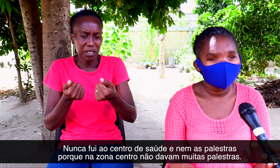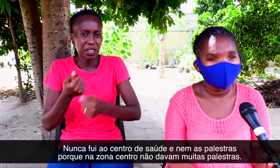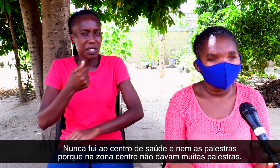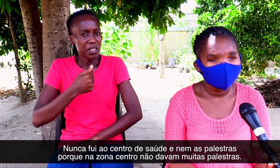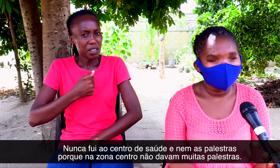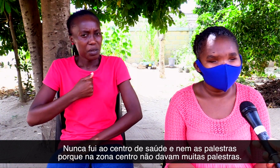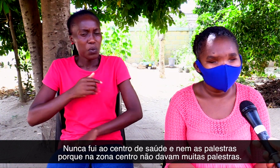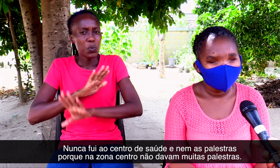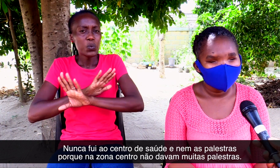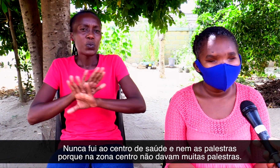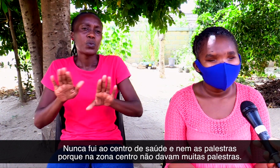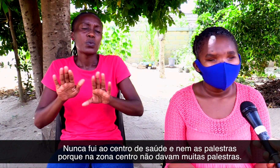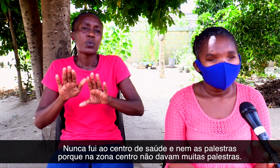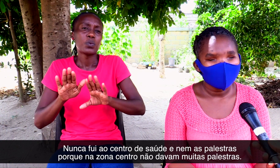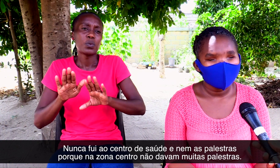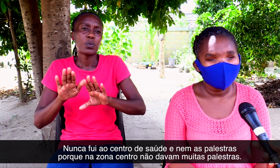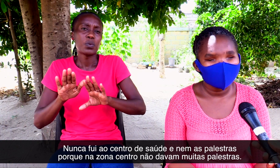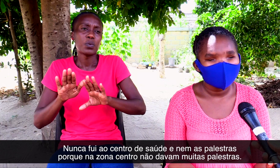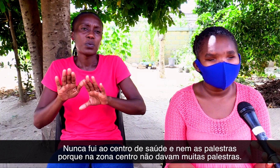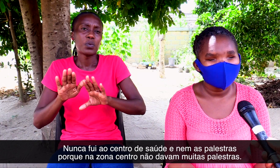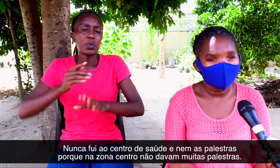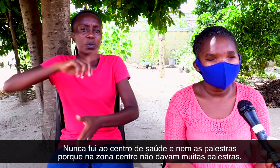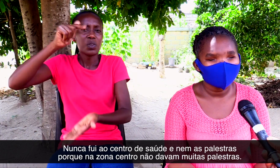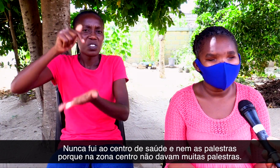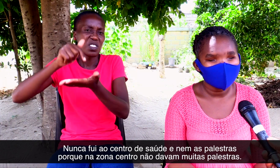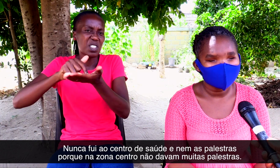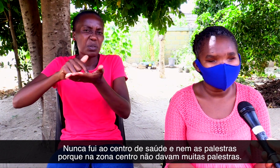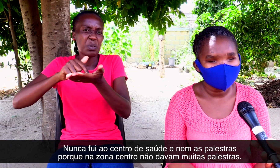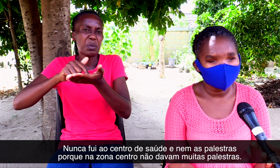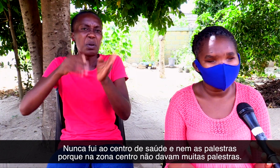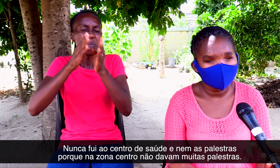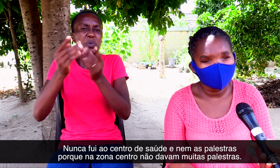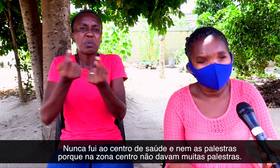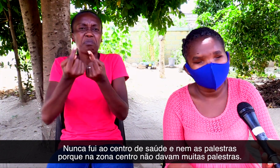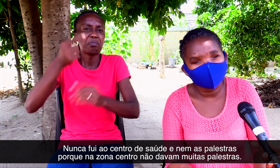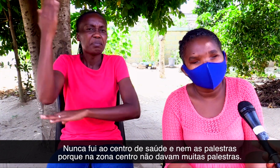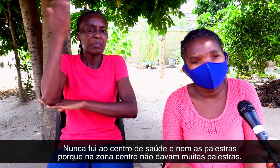eu só... Lá no centro não davam palestras,